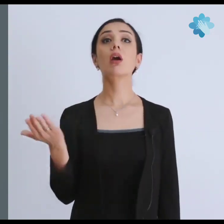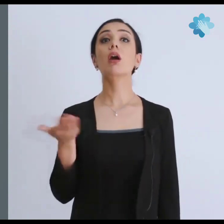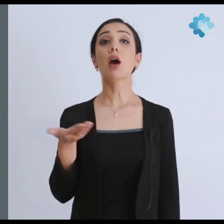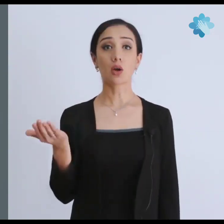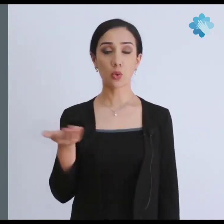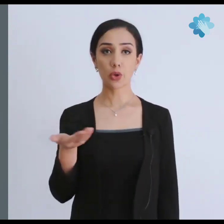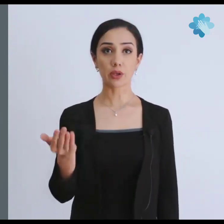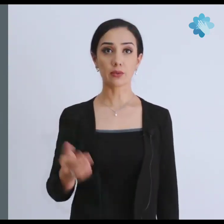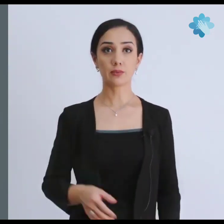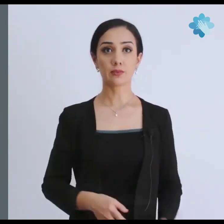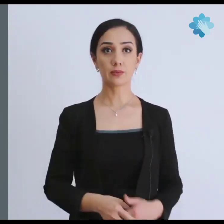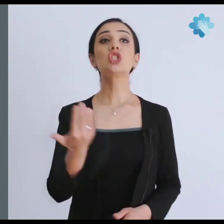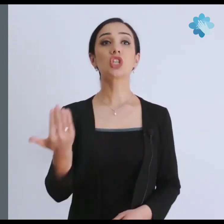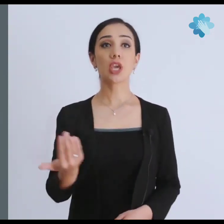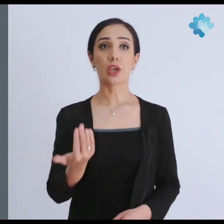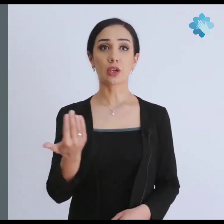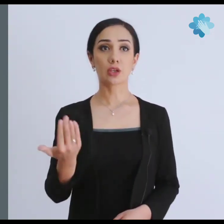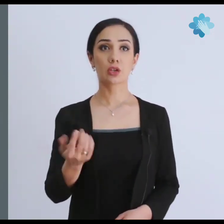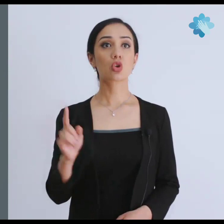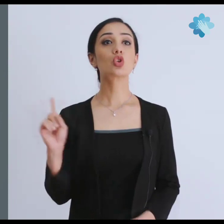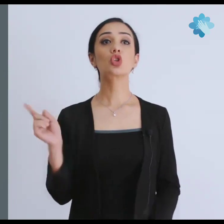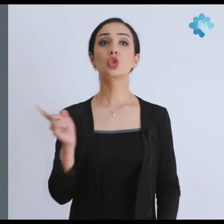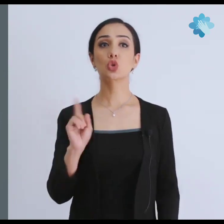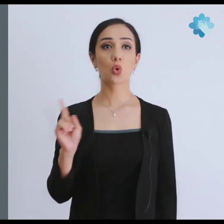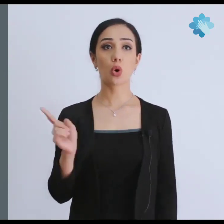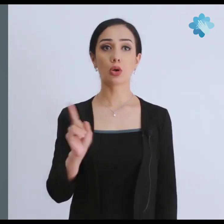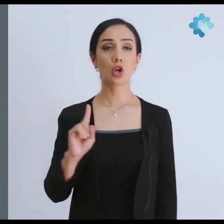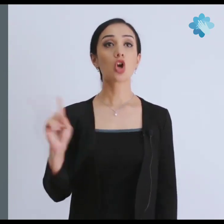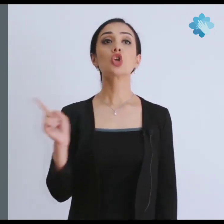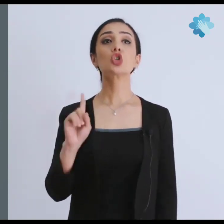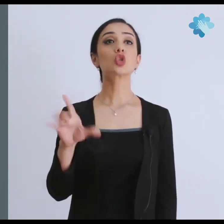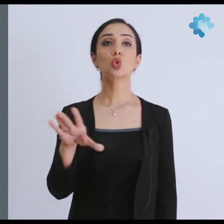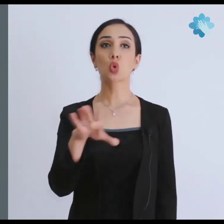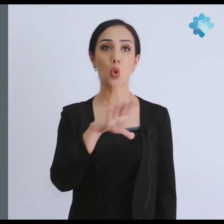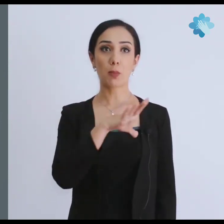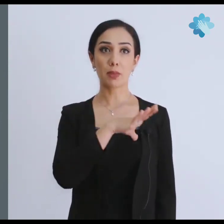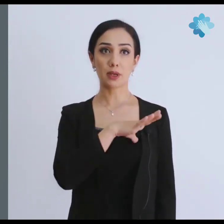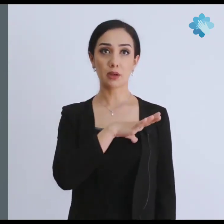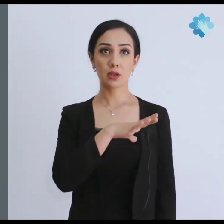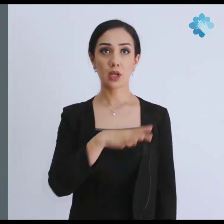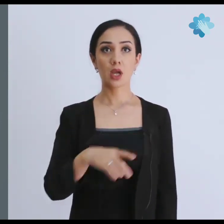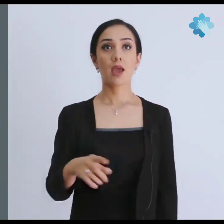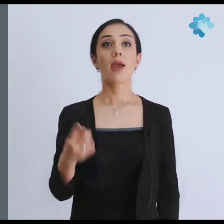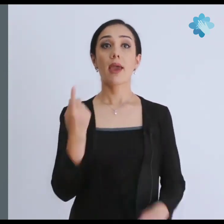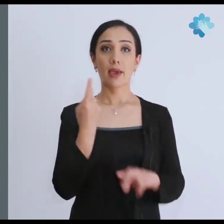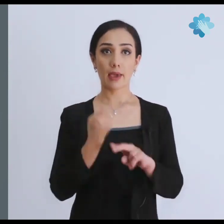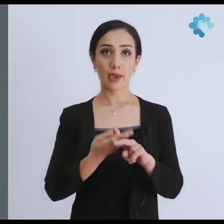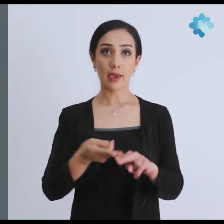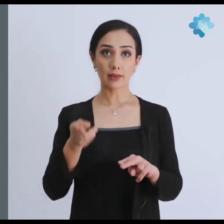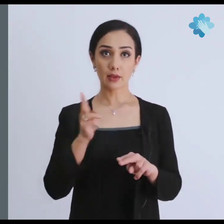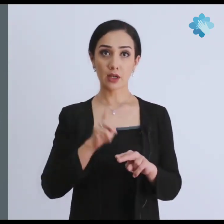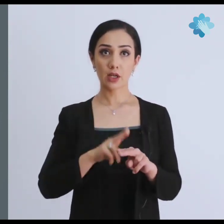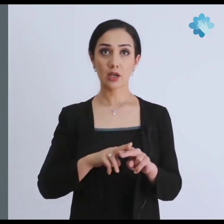какой чей что что вы этот